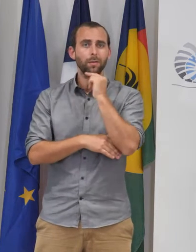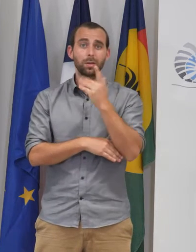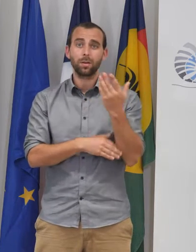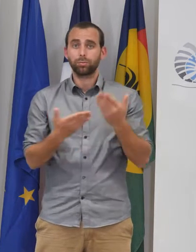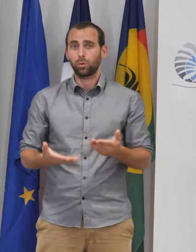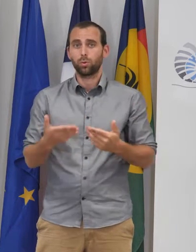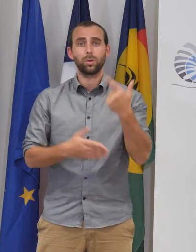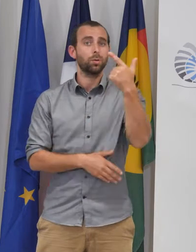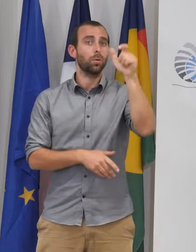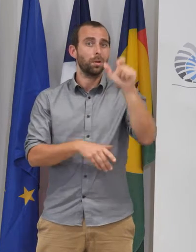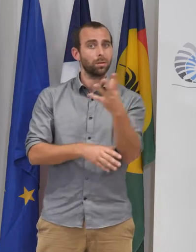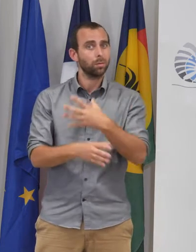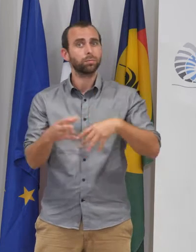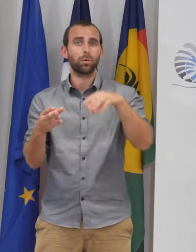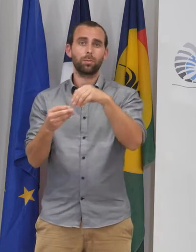aujourd'hui.